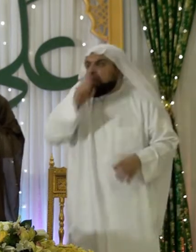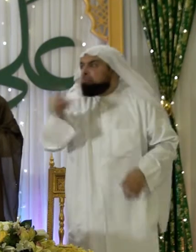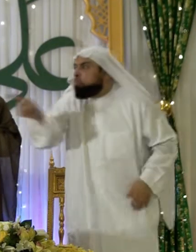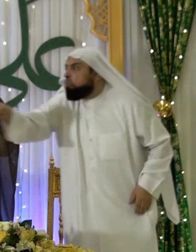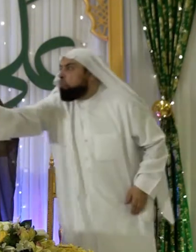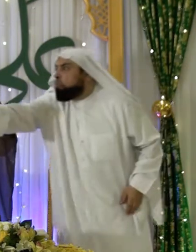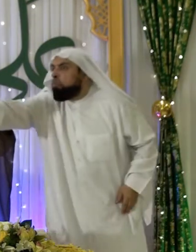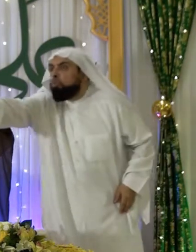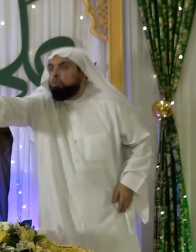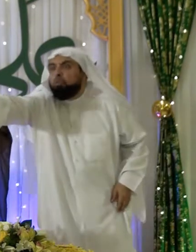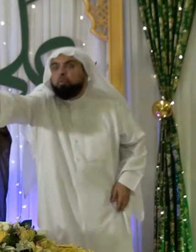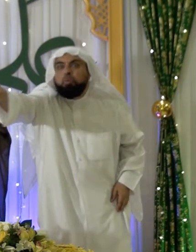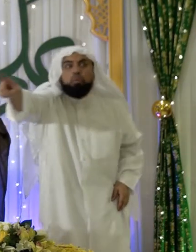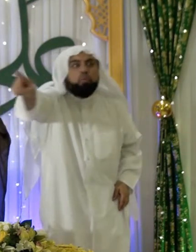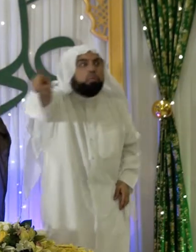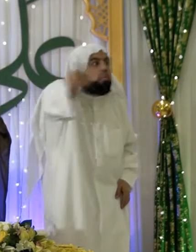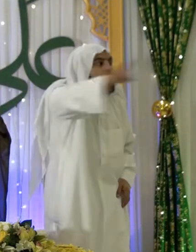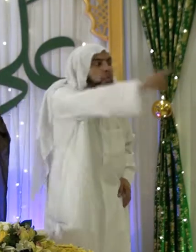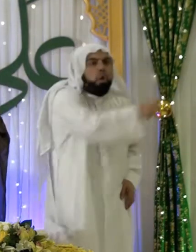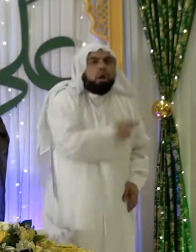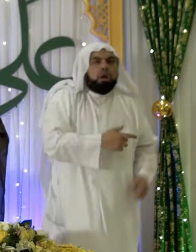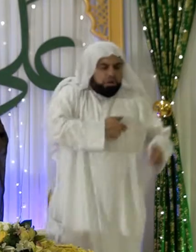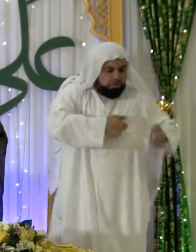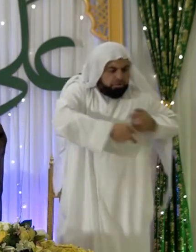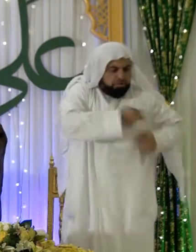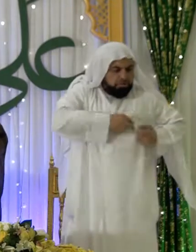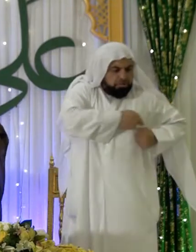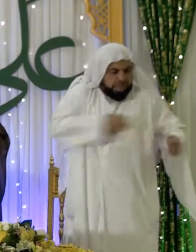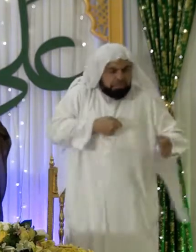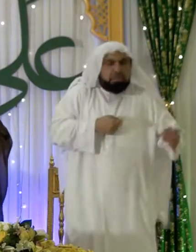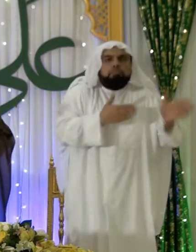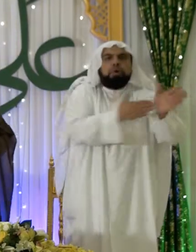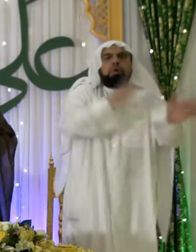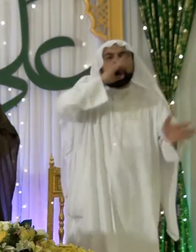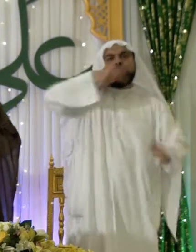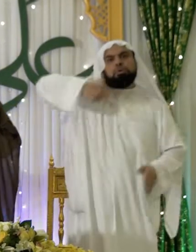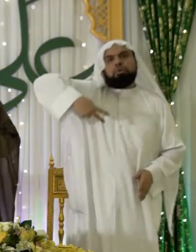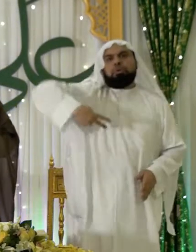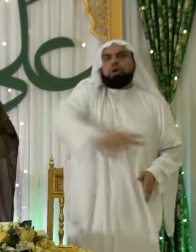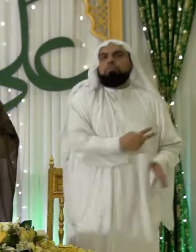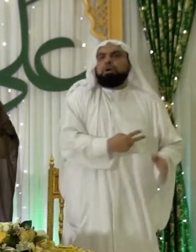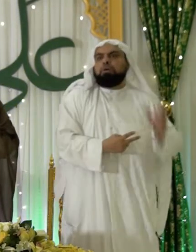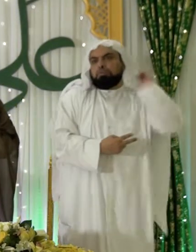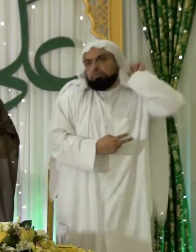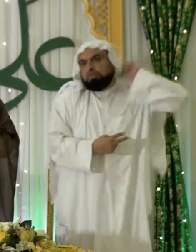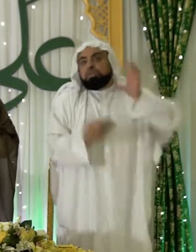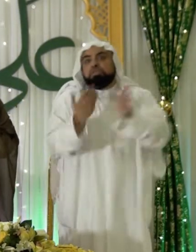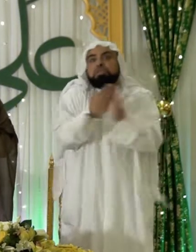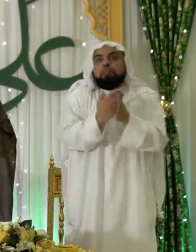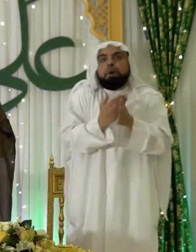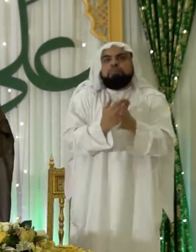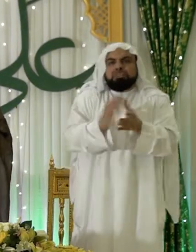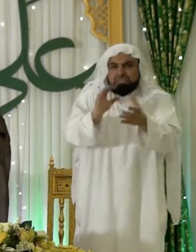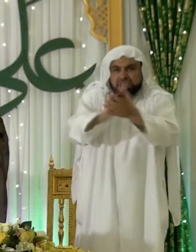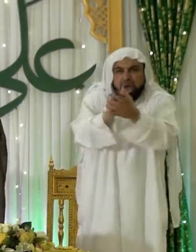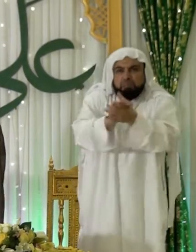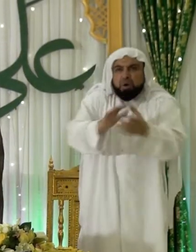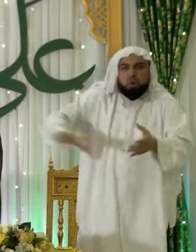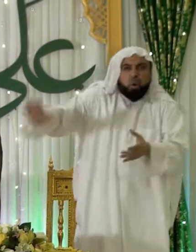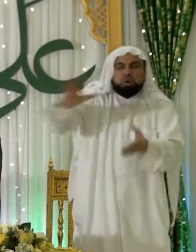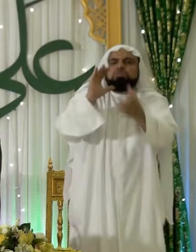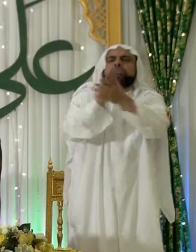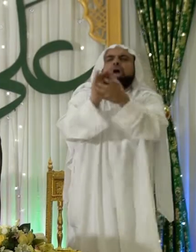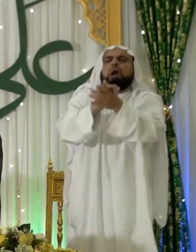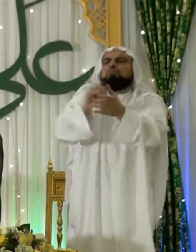الكمالات التي يتمتع بها علي من بين كل الصحابة. فلا توجد